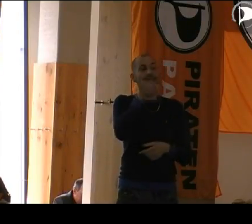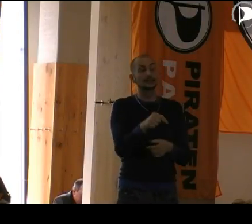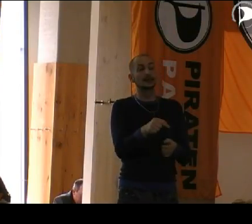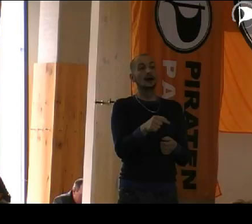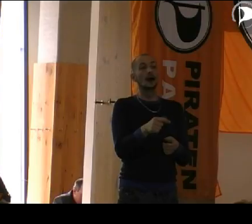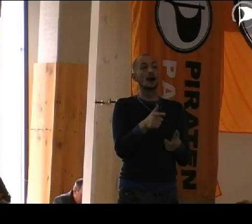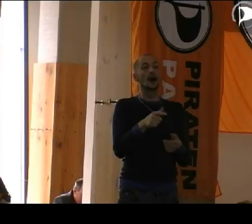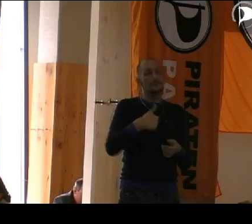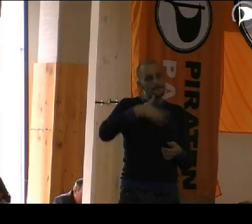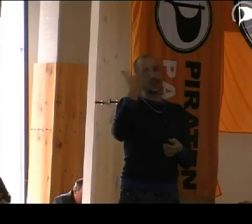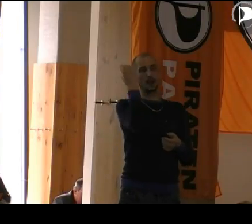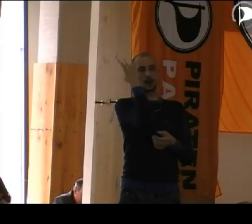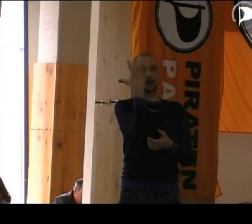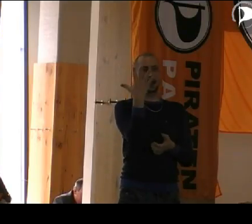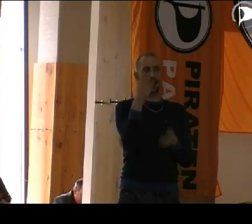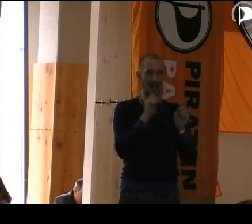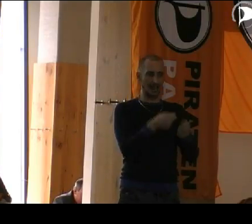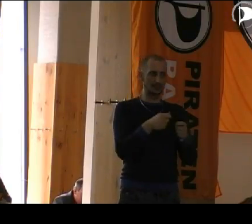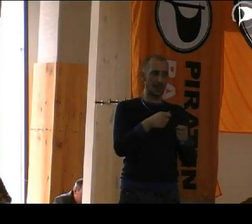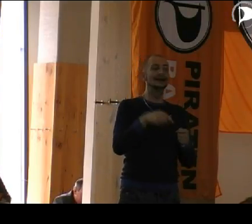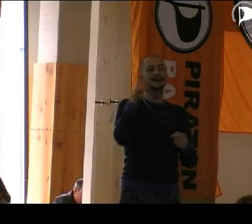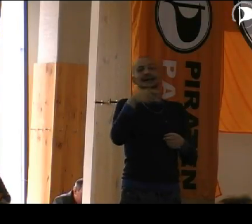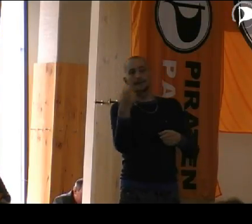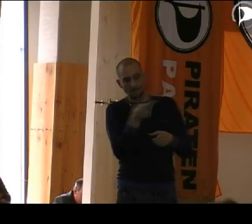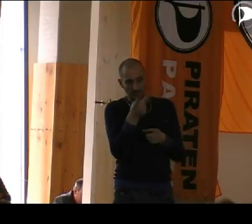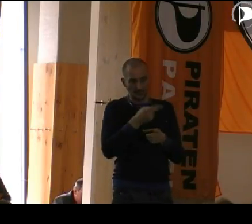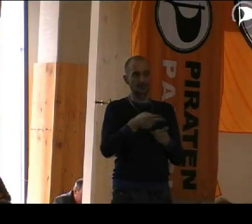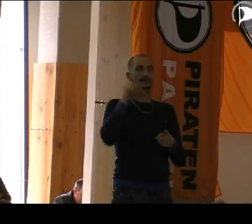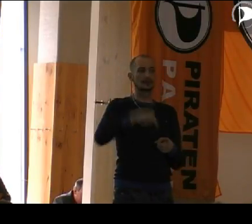muss festgelegt diese weise kann die beide abzufragen